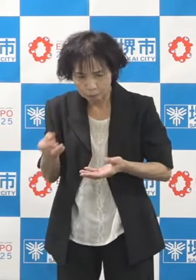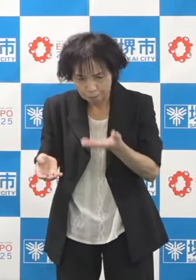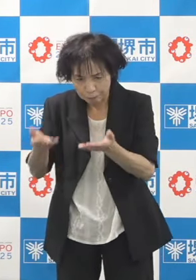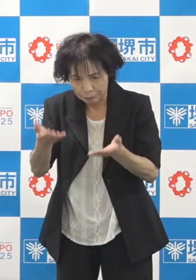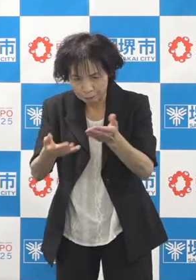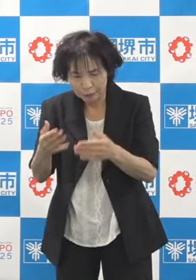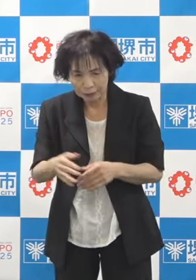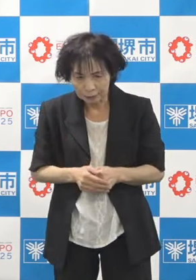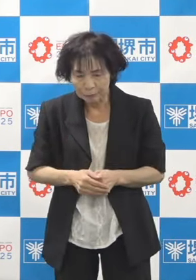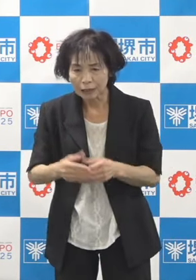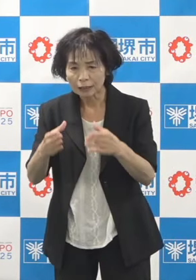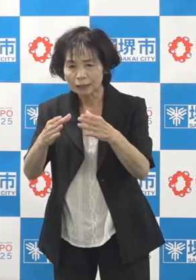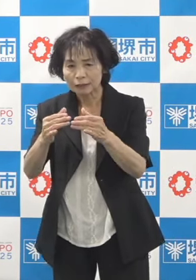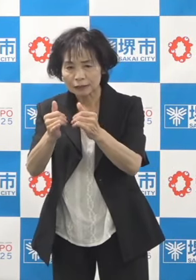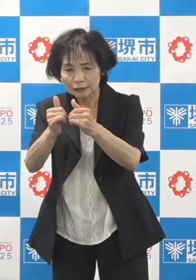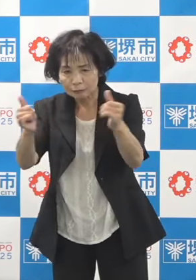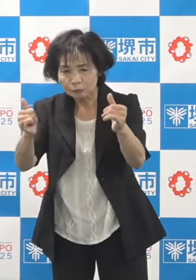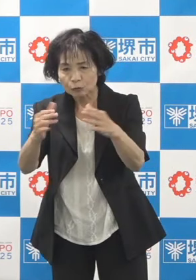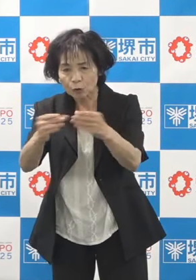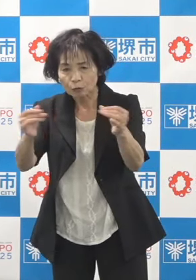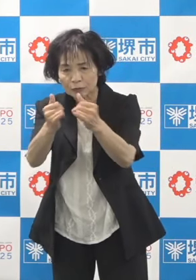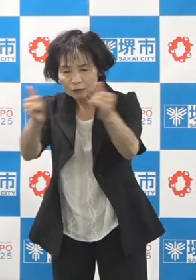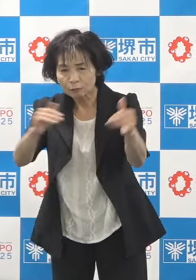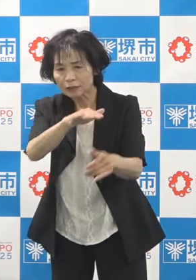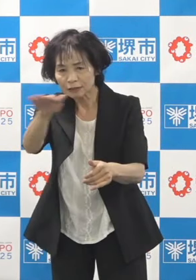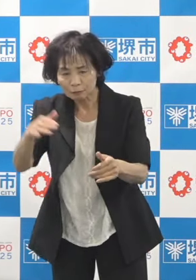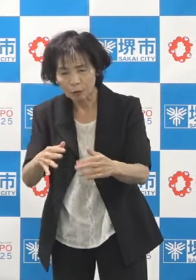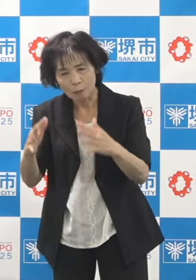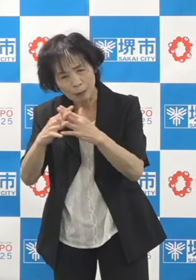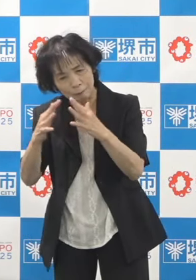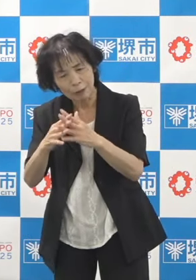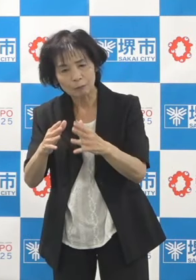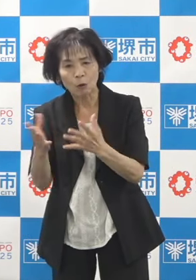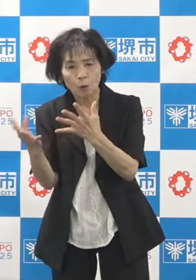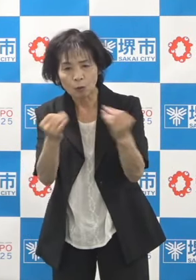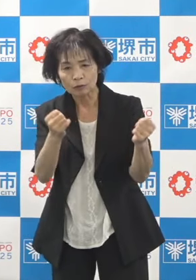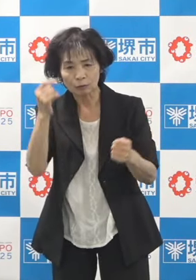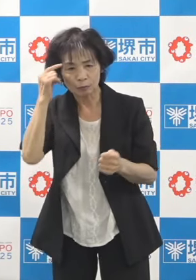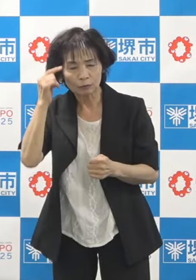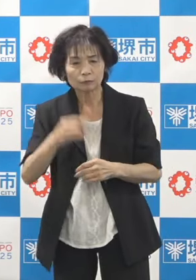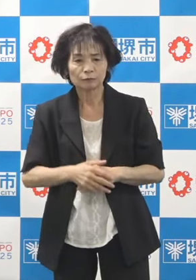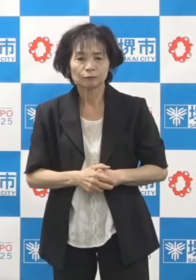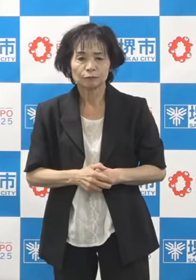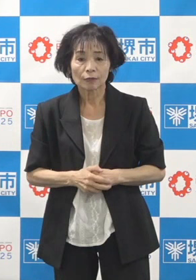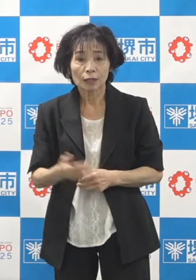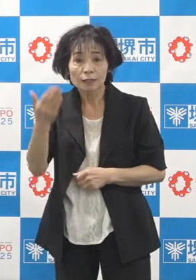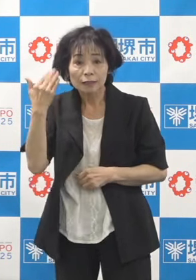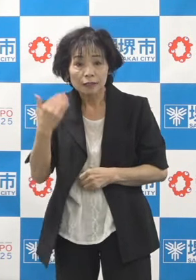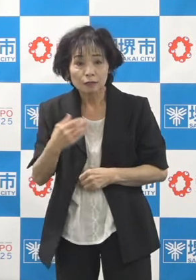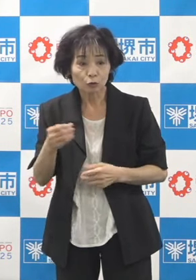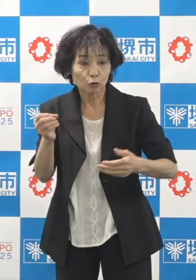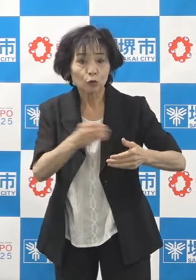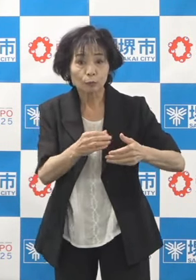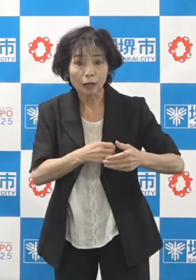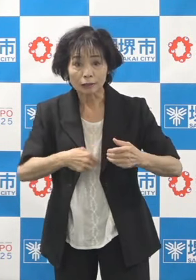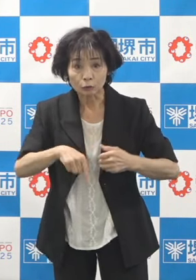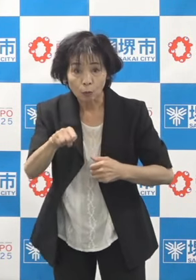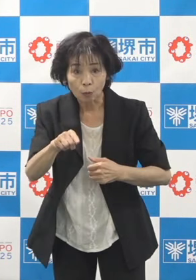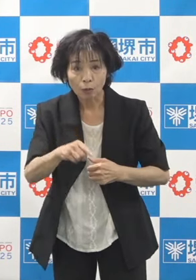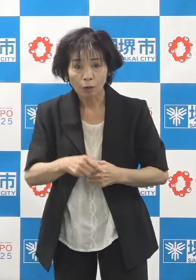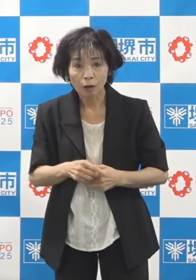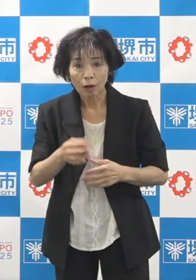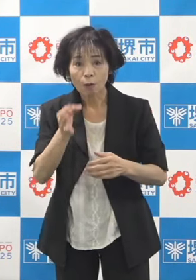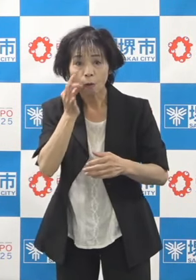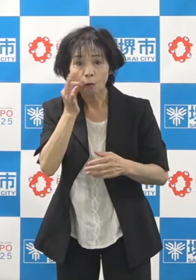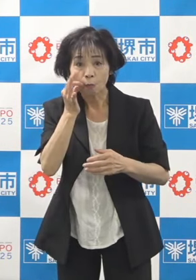んも悩んだ部分が多かったかと思います。先日スーパーに行くとですね、お米